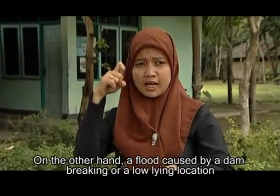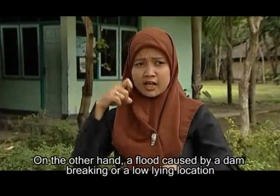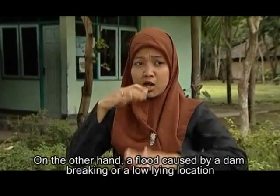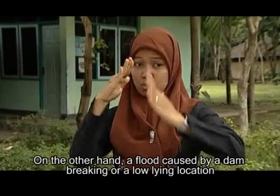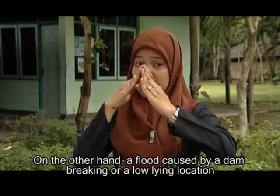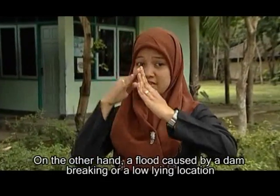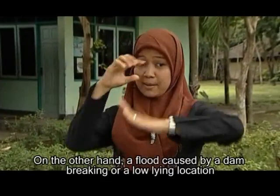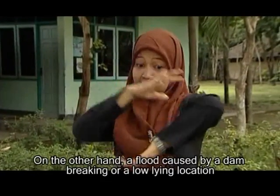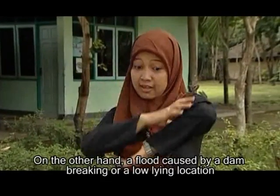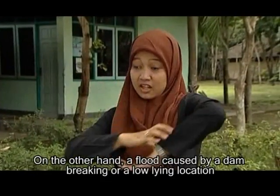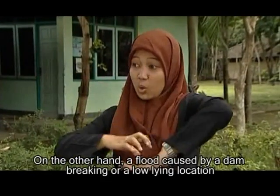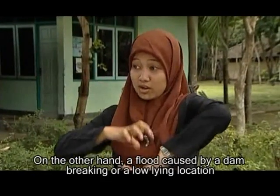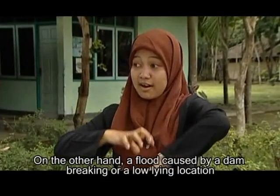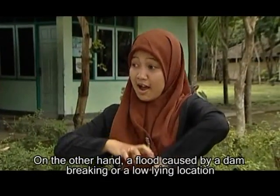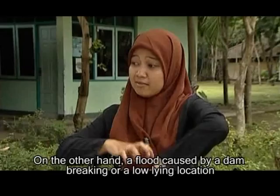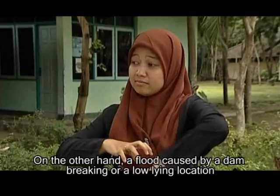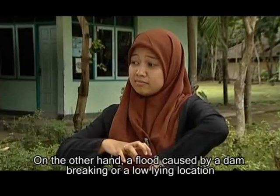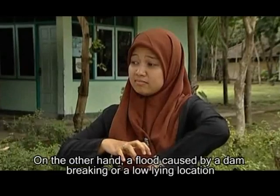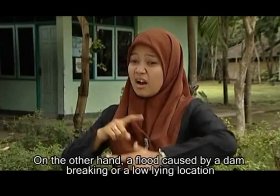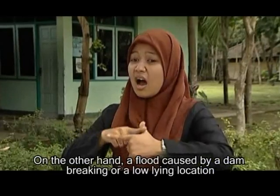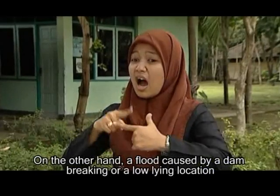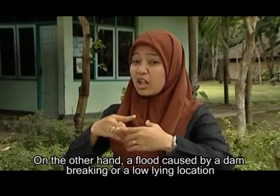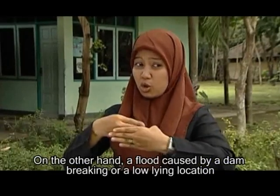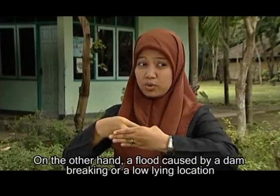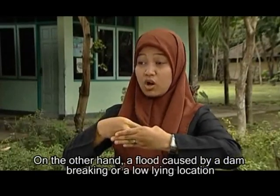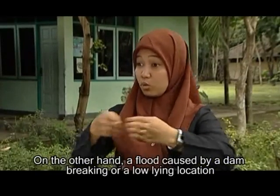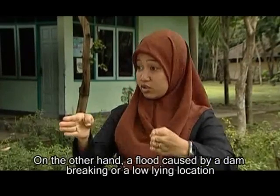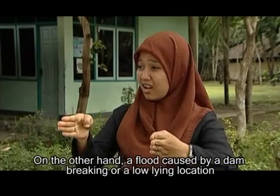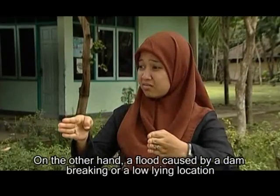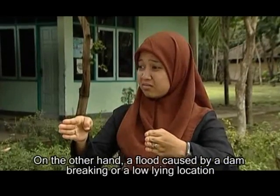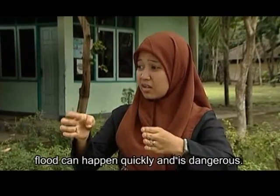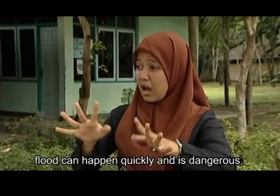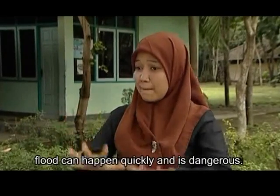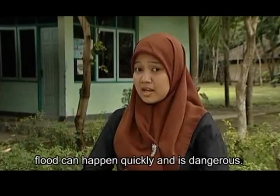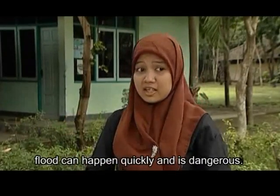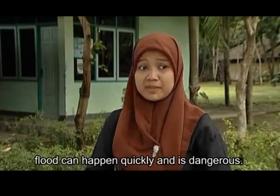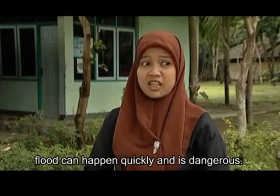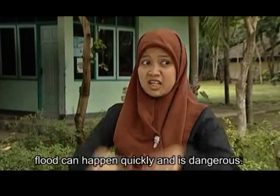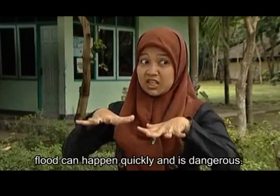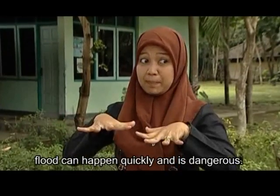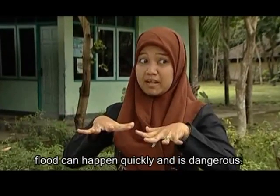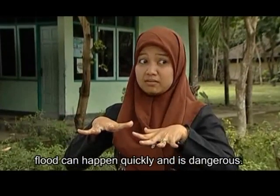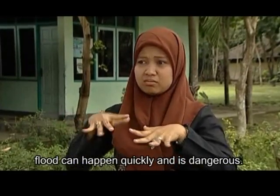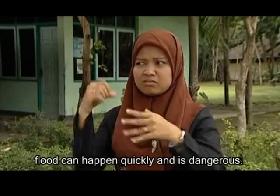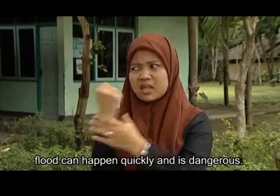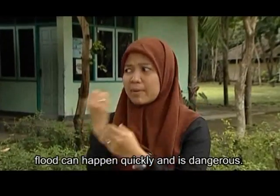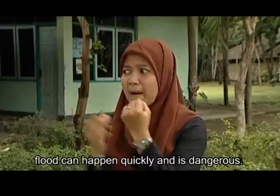karena rumah di tempat yang terlalu rendah atau bendungan rusak, banjir bisa datang dengan cepat dan